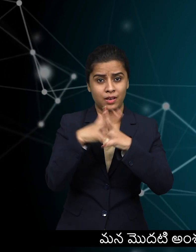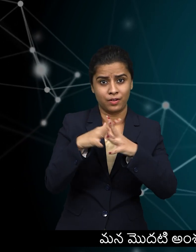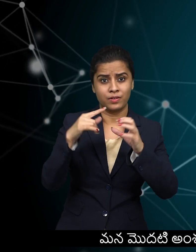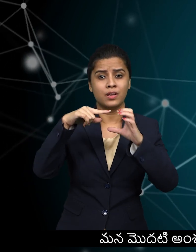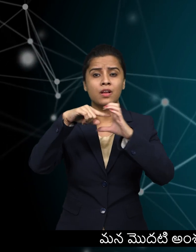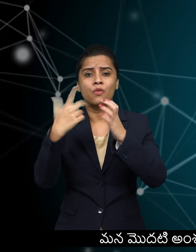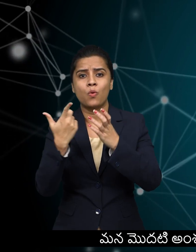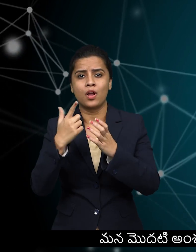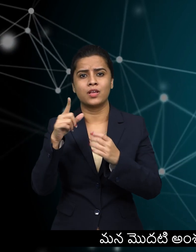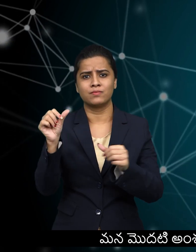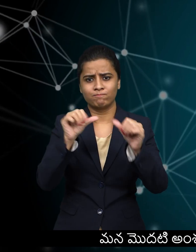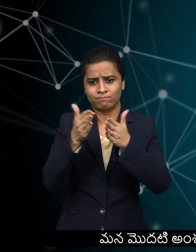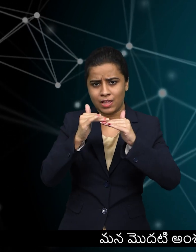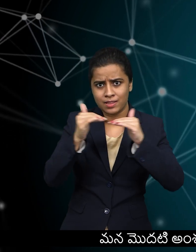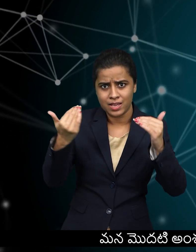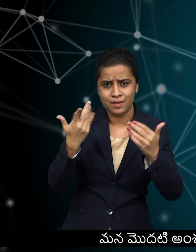నియమం.